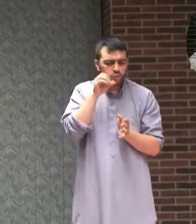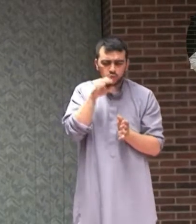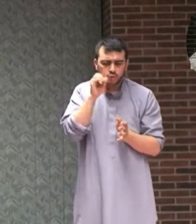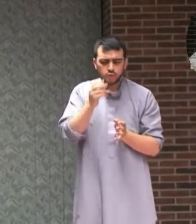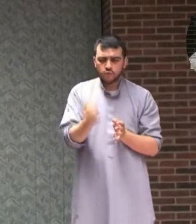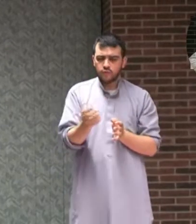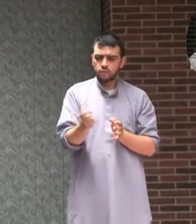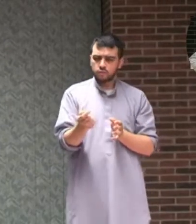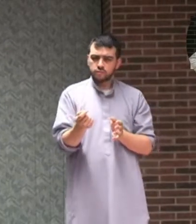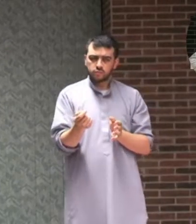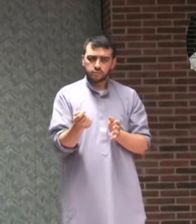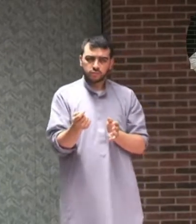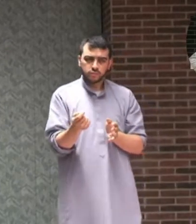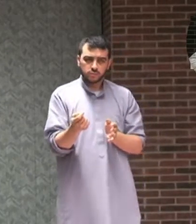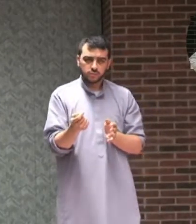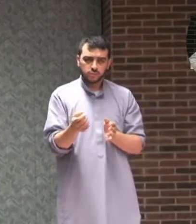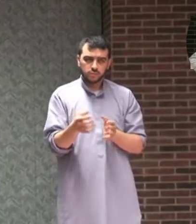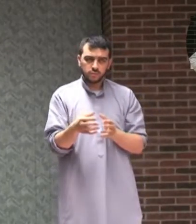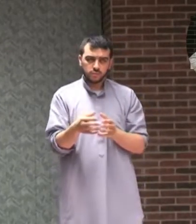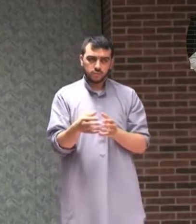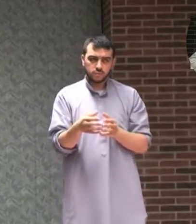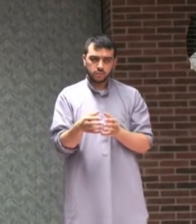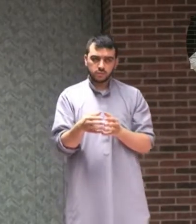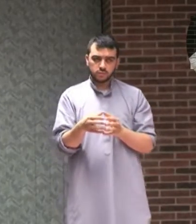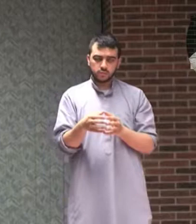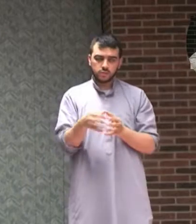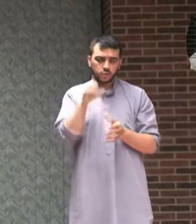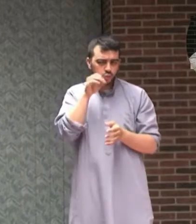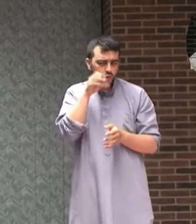quotidiennement, il nous arrive souvent